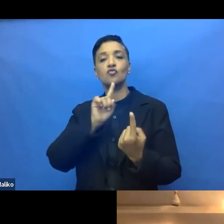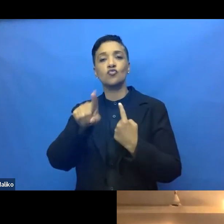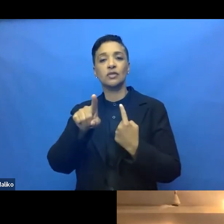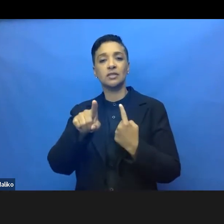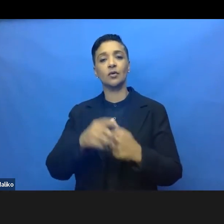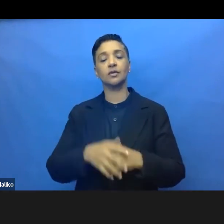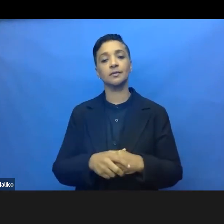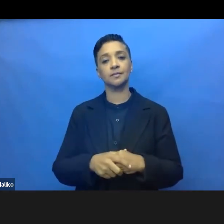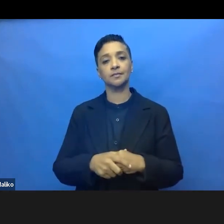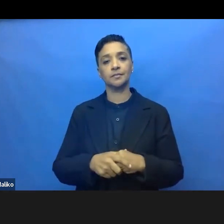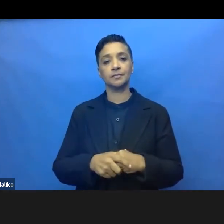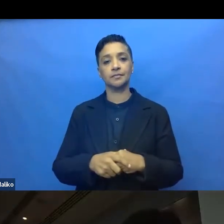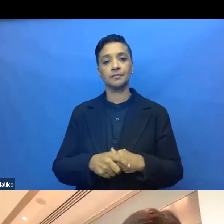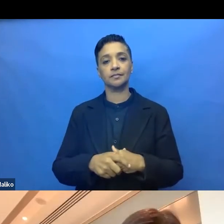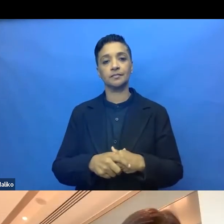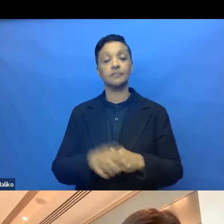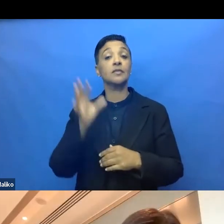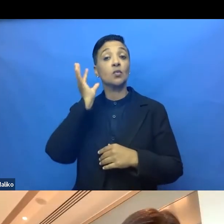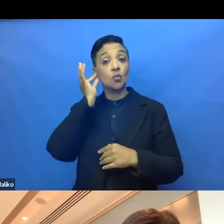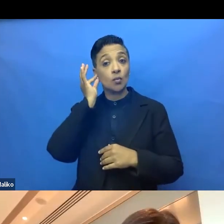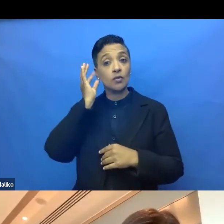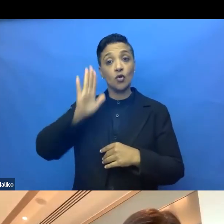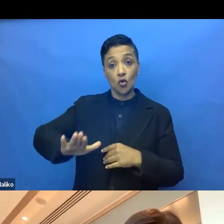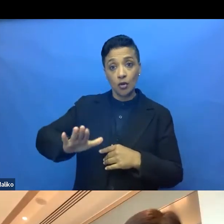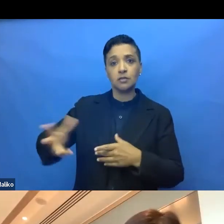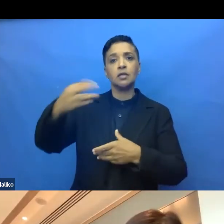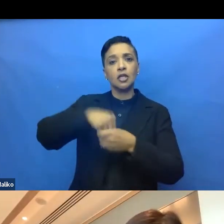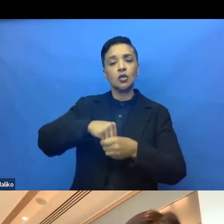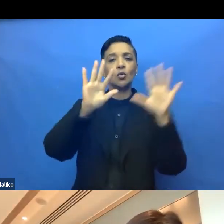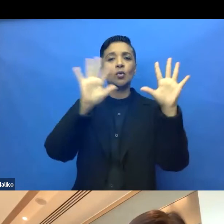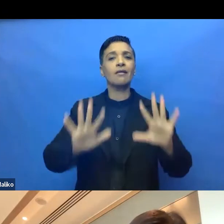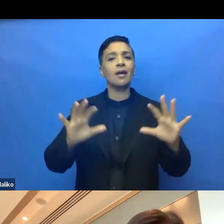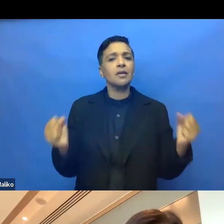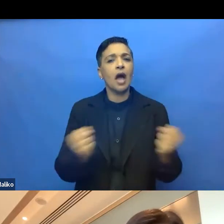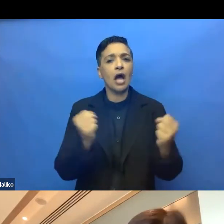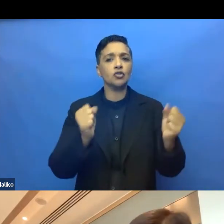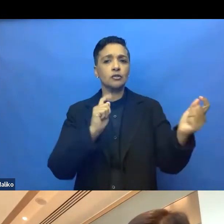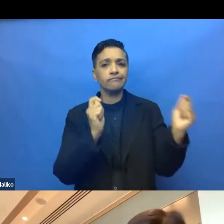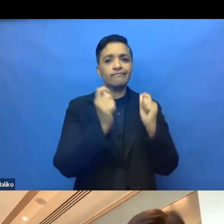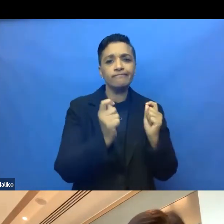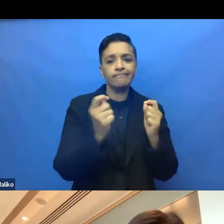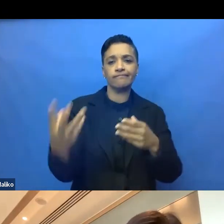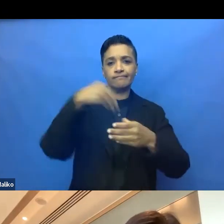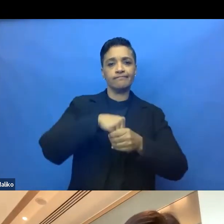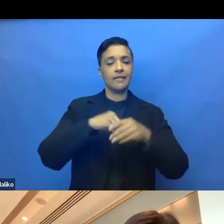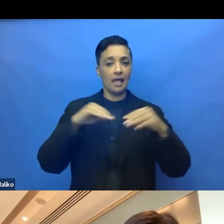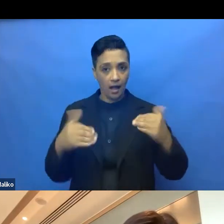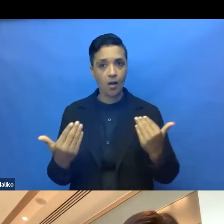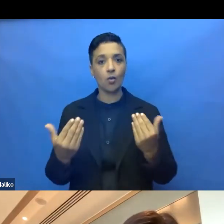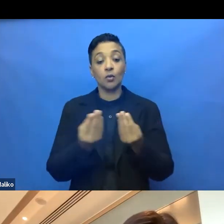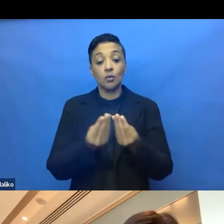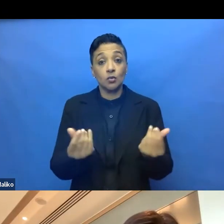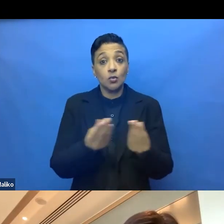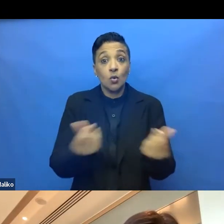commencer avec la question et comment est-ce qu'on pourrait mieux inclure les questions et la